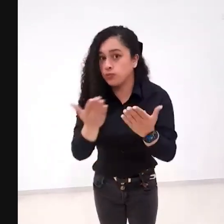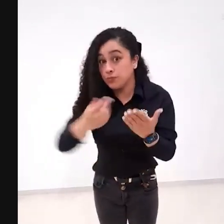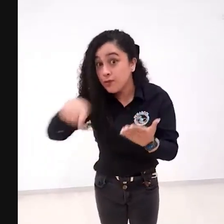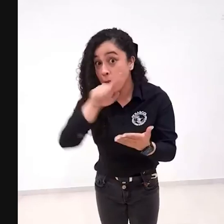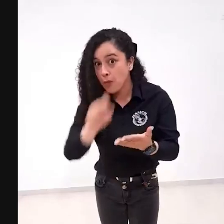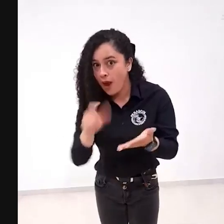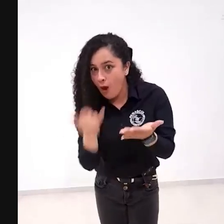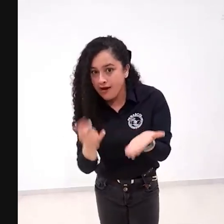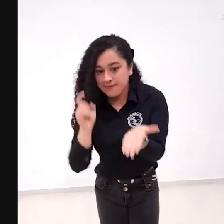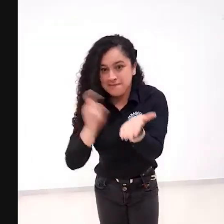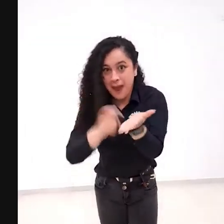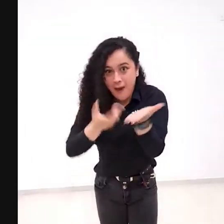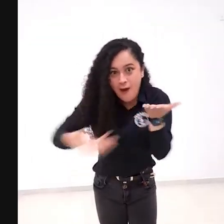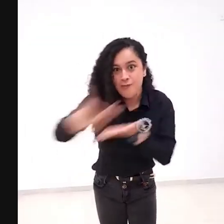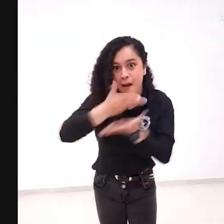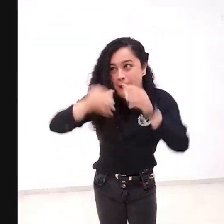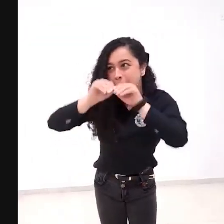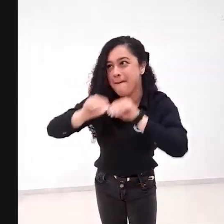no